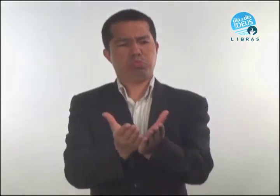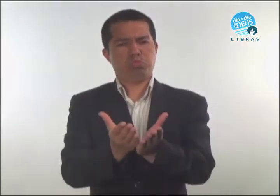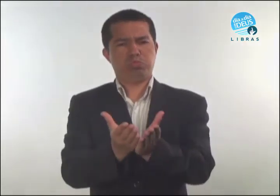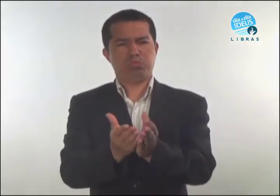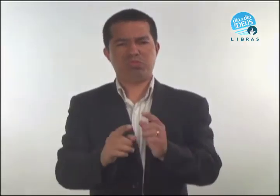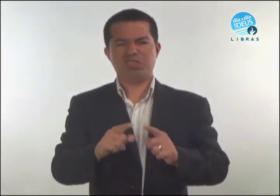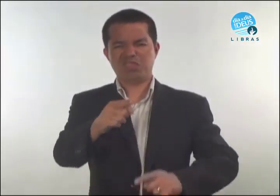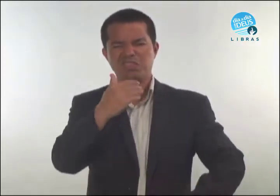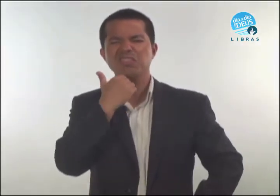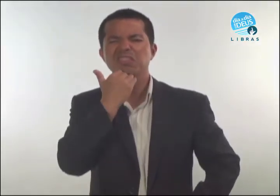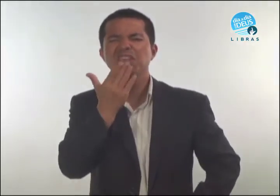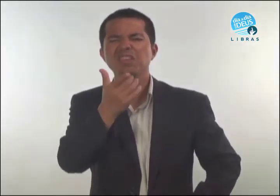nenhuma.